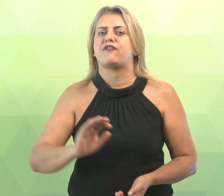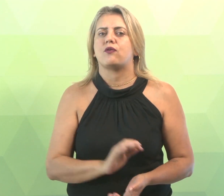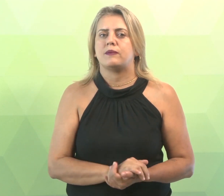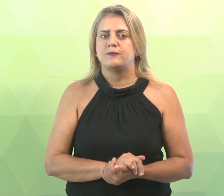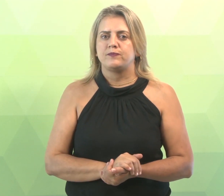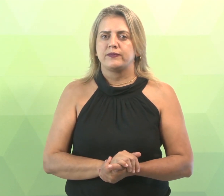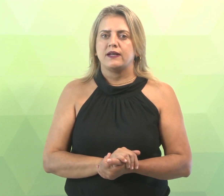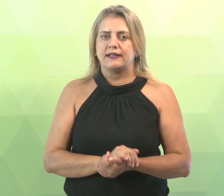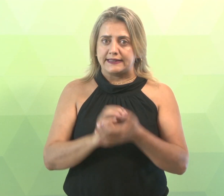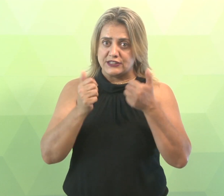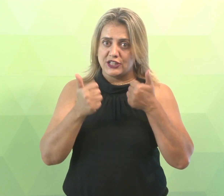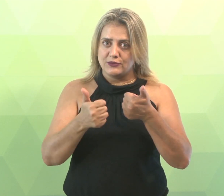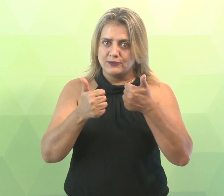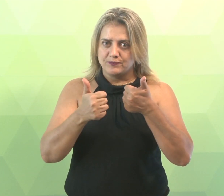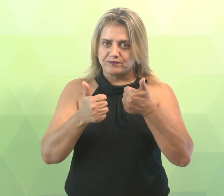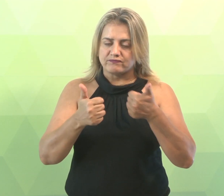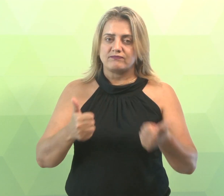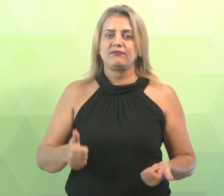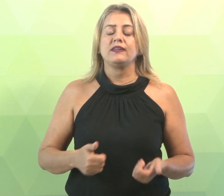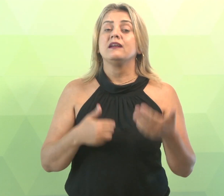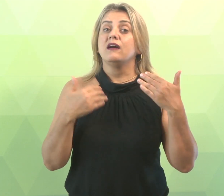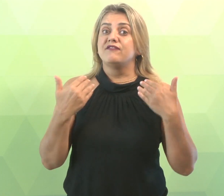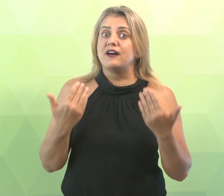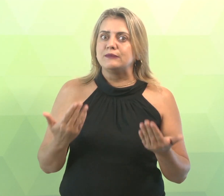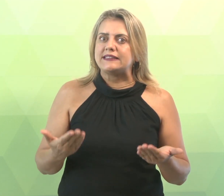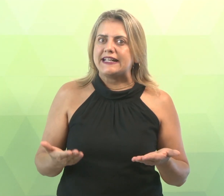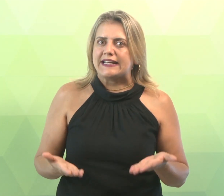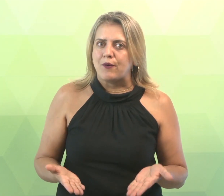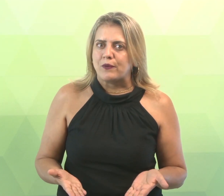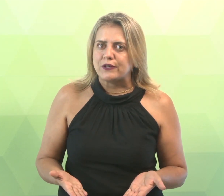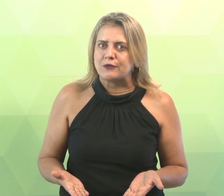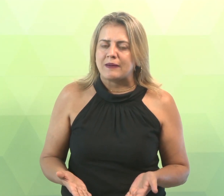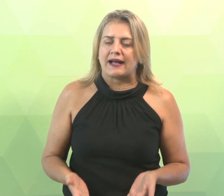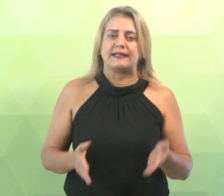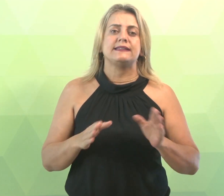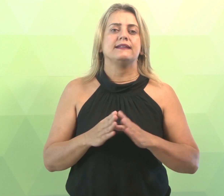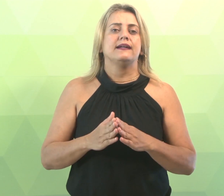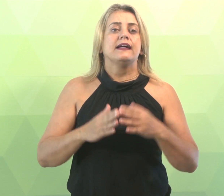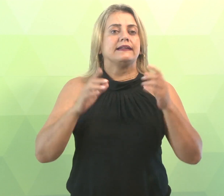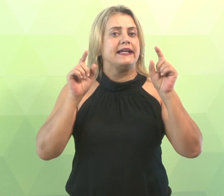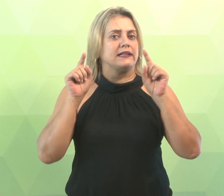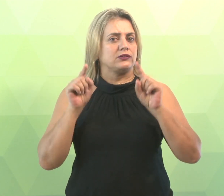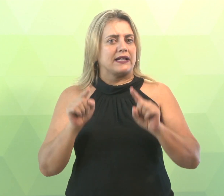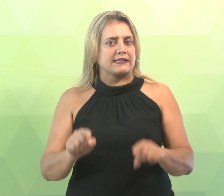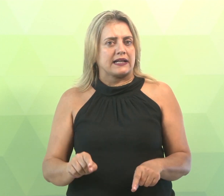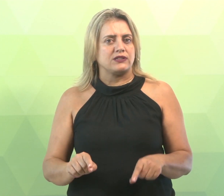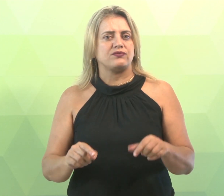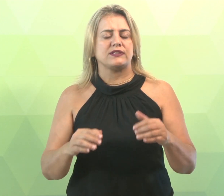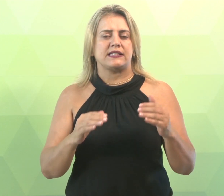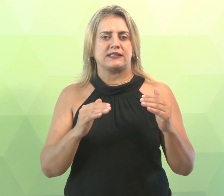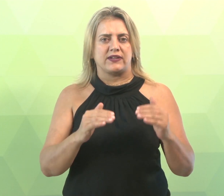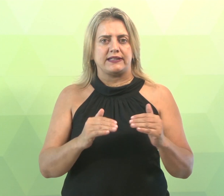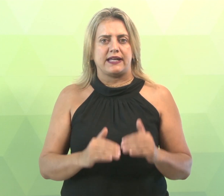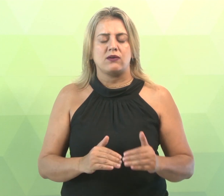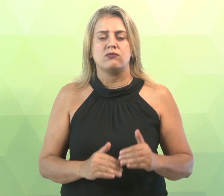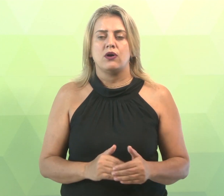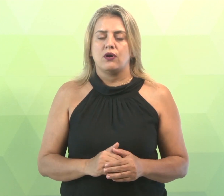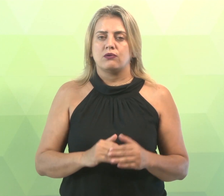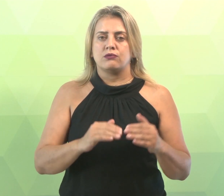forma. Entendido? Vamos treinar um pouquinho mais. Dentro da sala de vocês vai ter